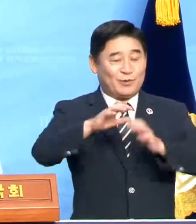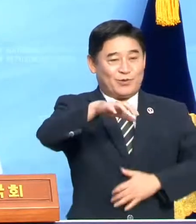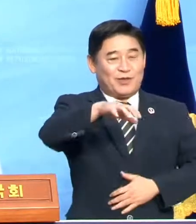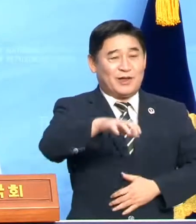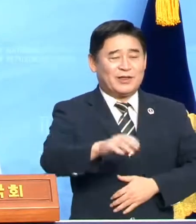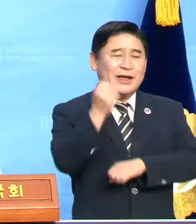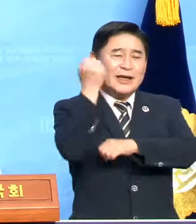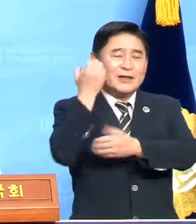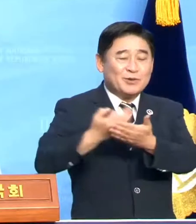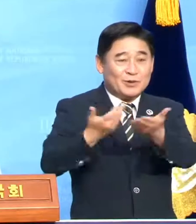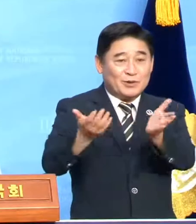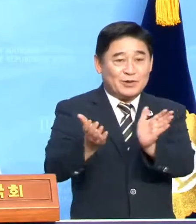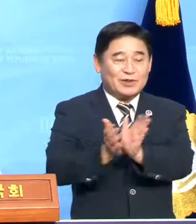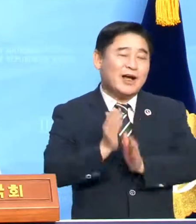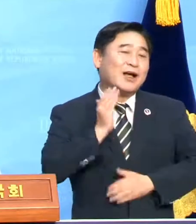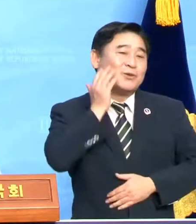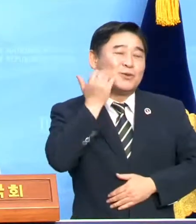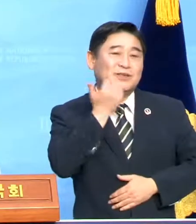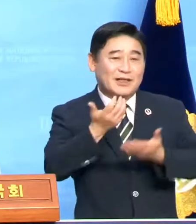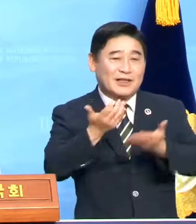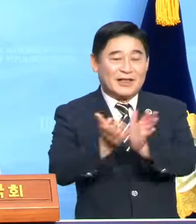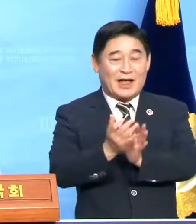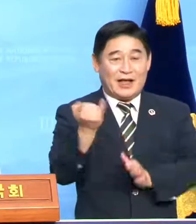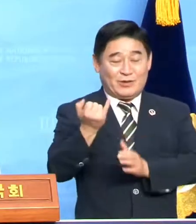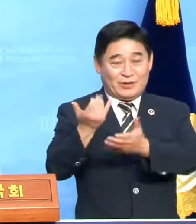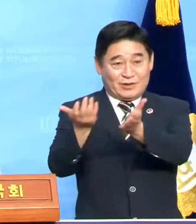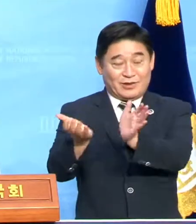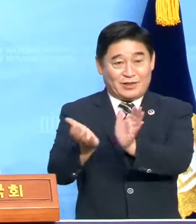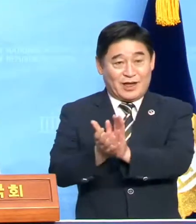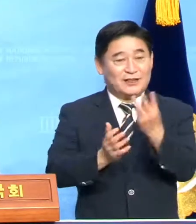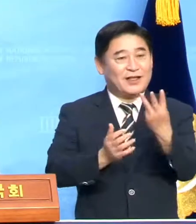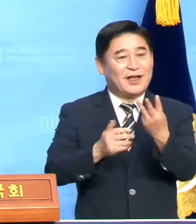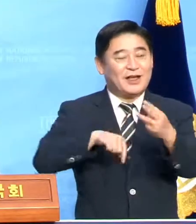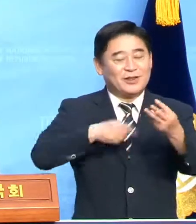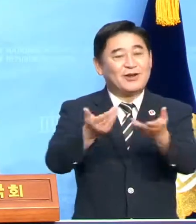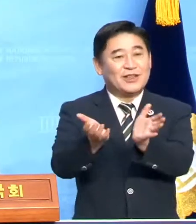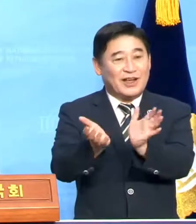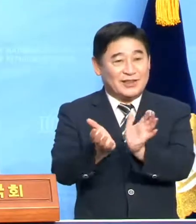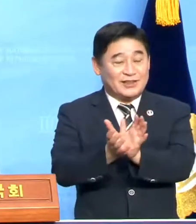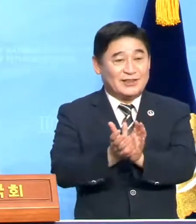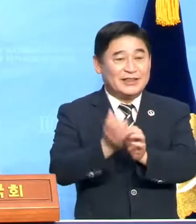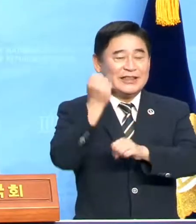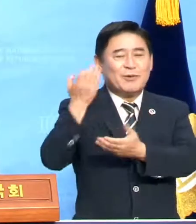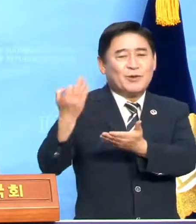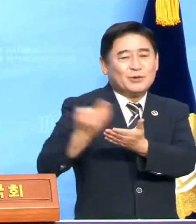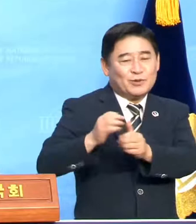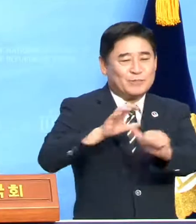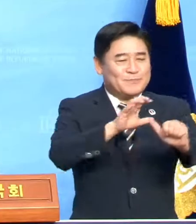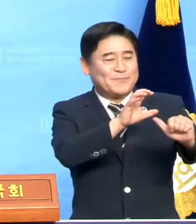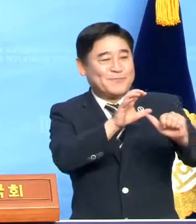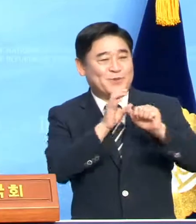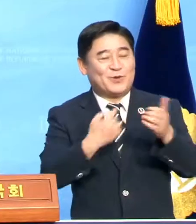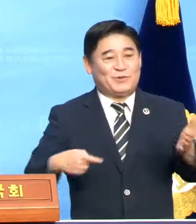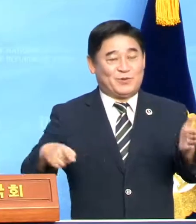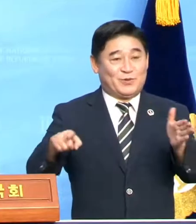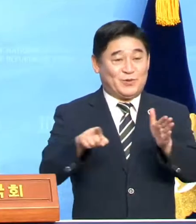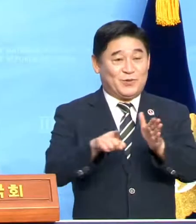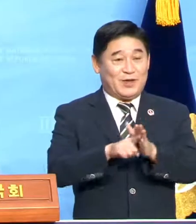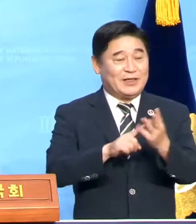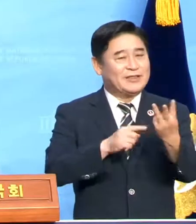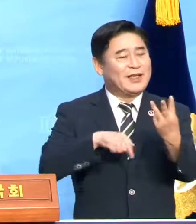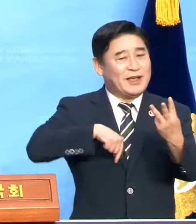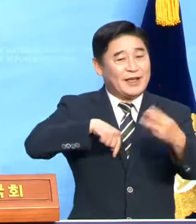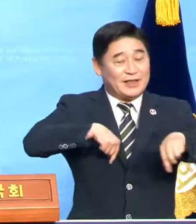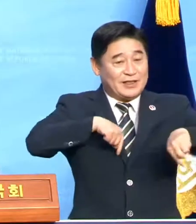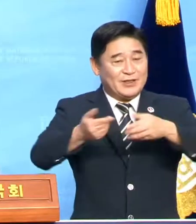기본소득 땅 녹색당 여성의 당 이 3개 정당이 기본소득 의 도입을 위한 세계 3개